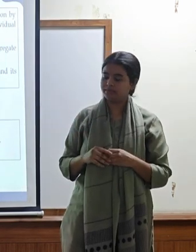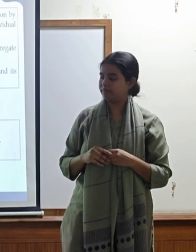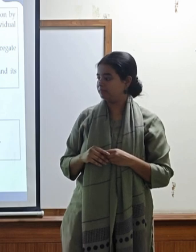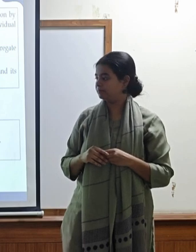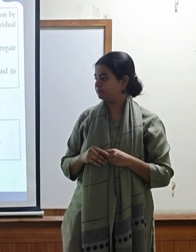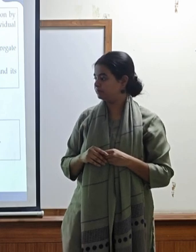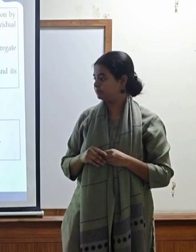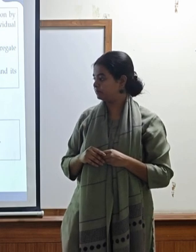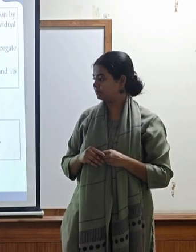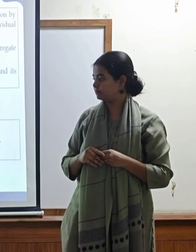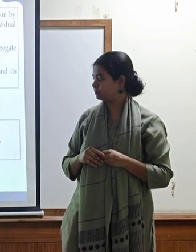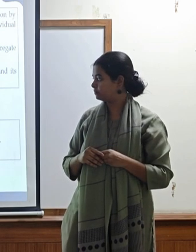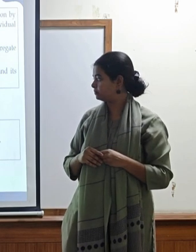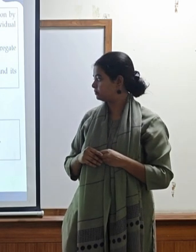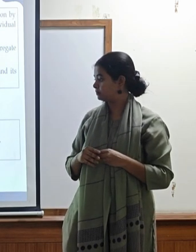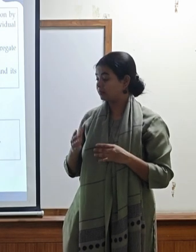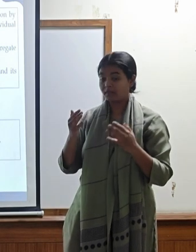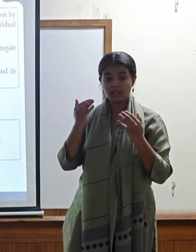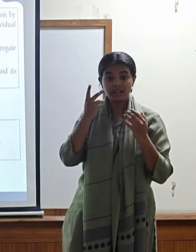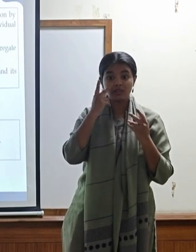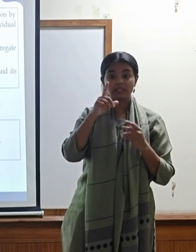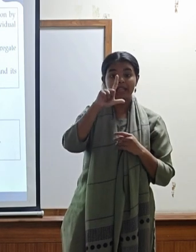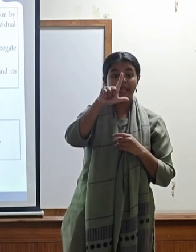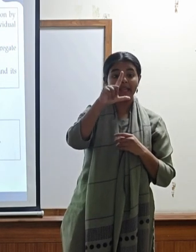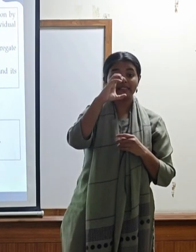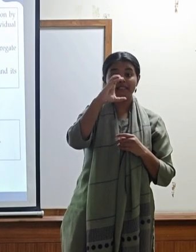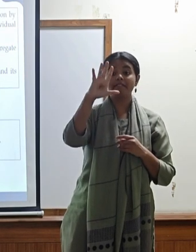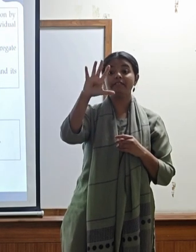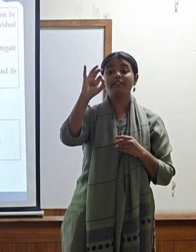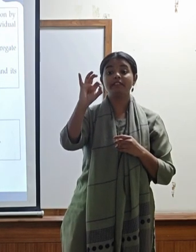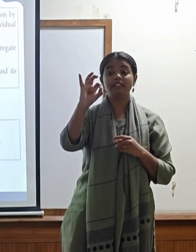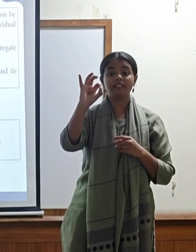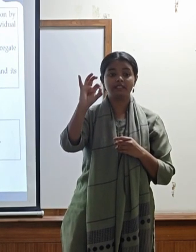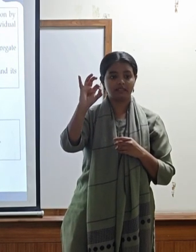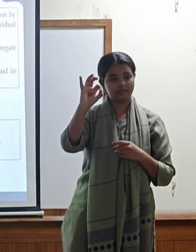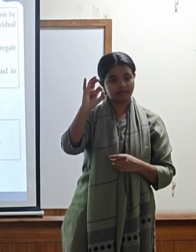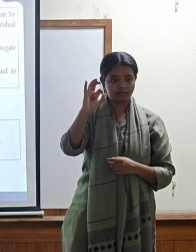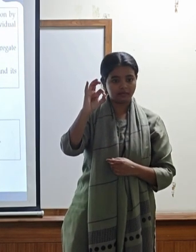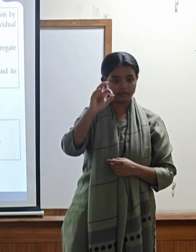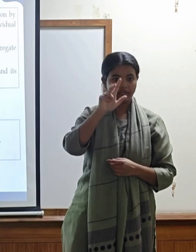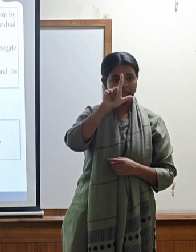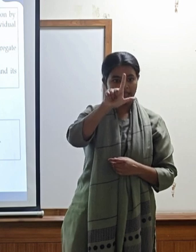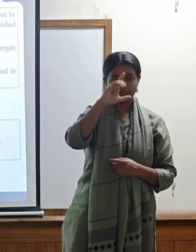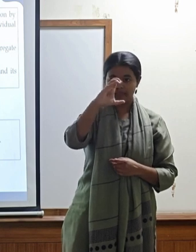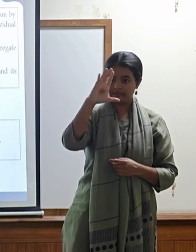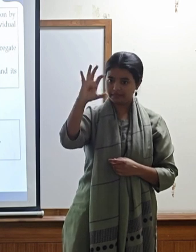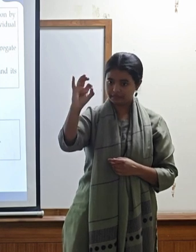अब अगर हम LC50 विच इज लाइफ साइकिल फंड 50 की बात करें